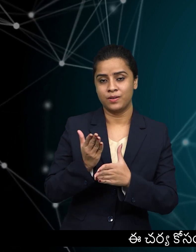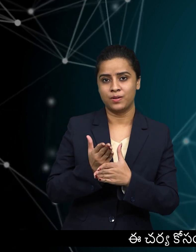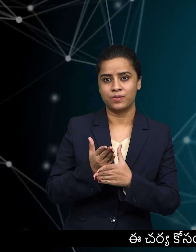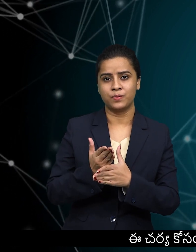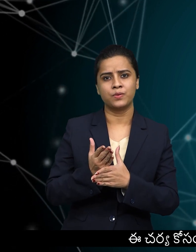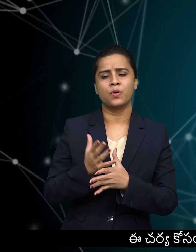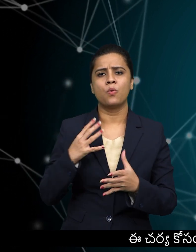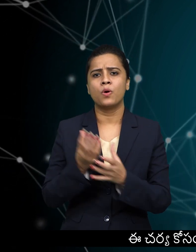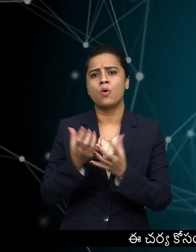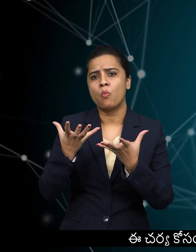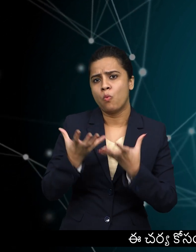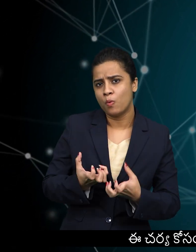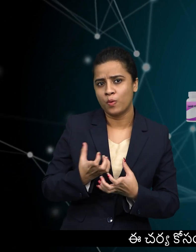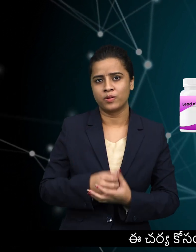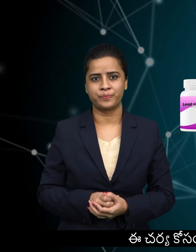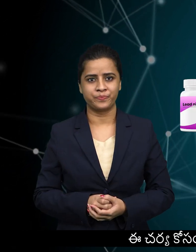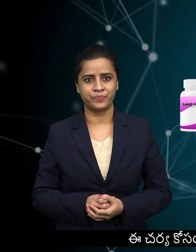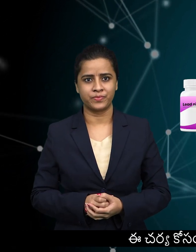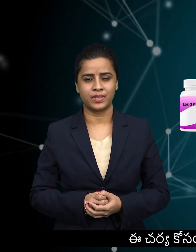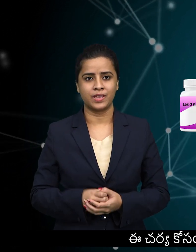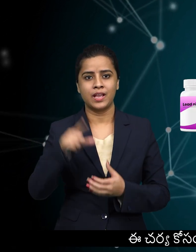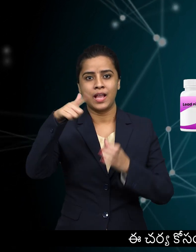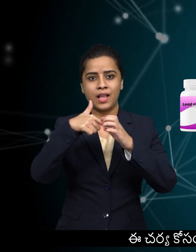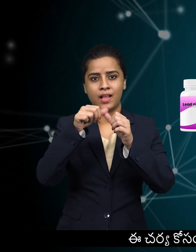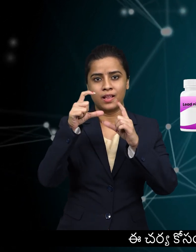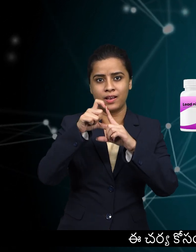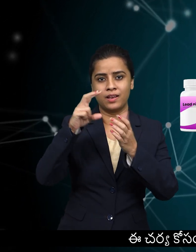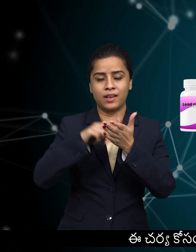కోసం మనం లెడ్ నైట్రేట్,